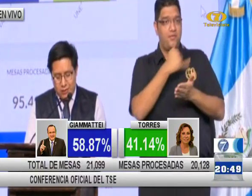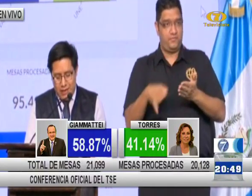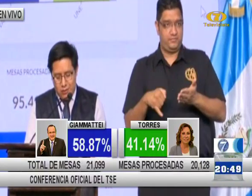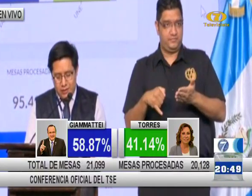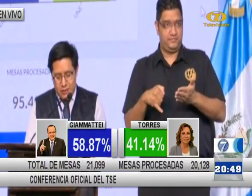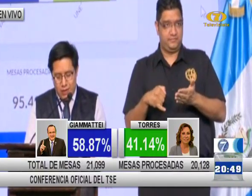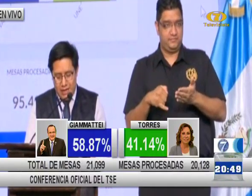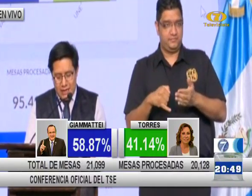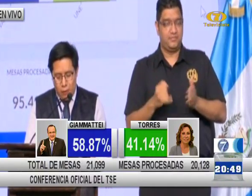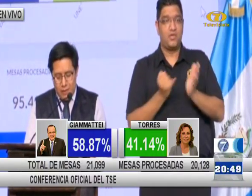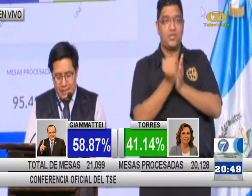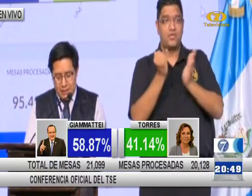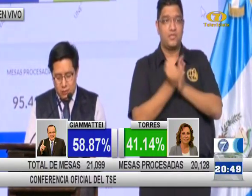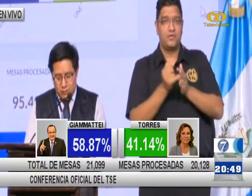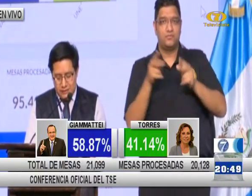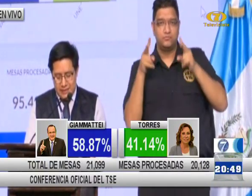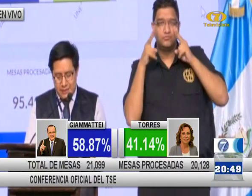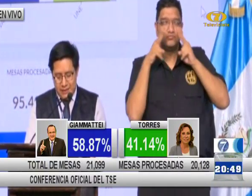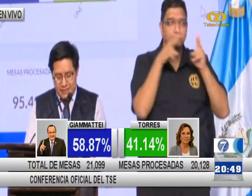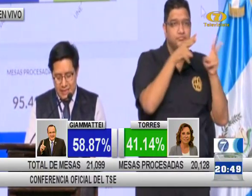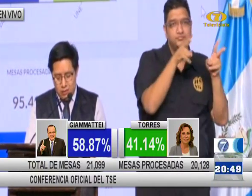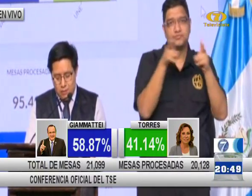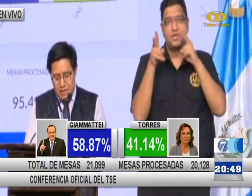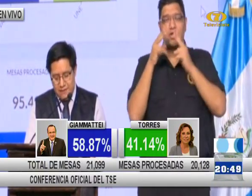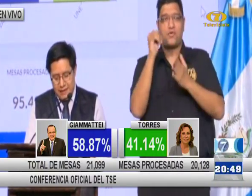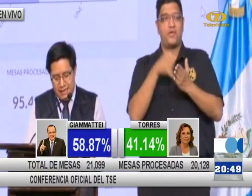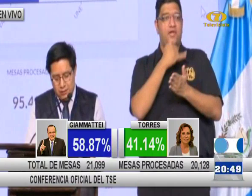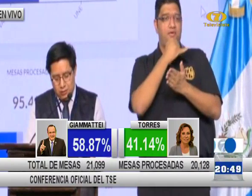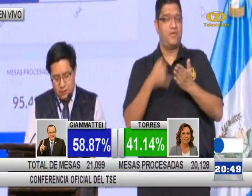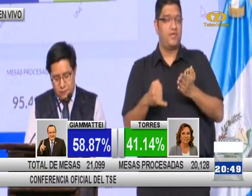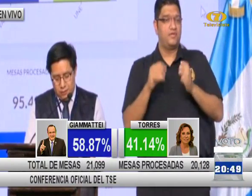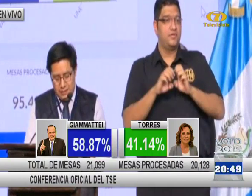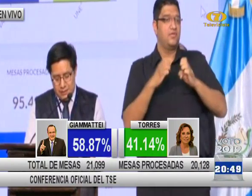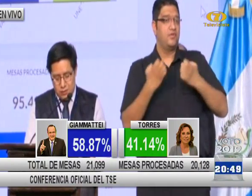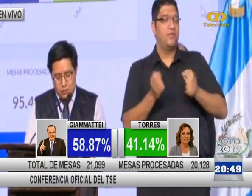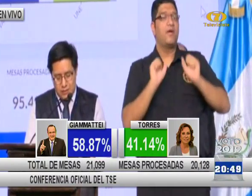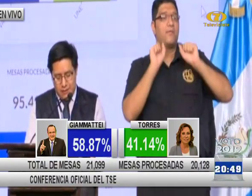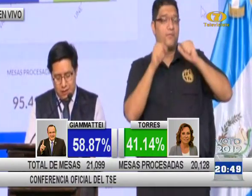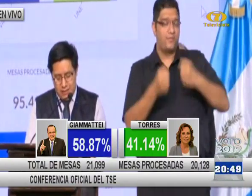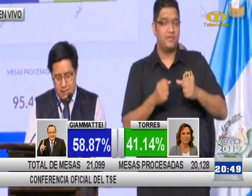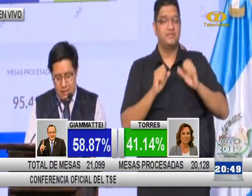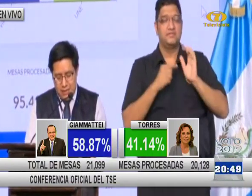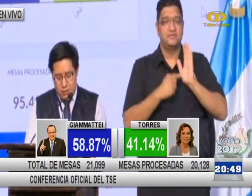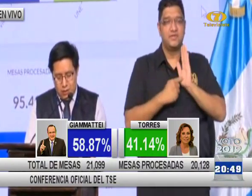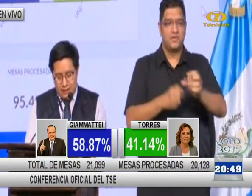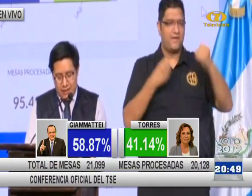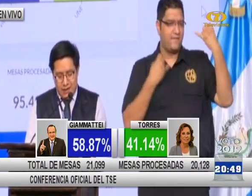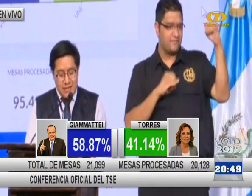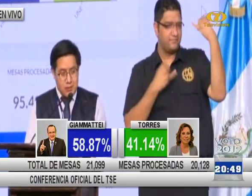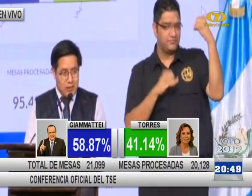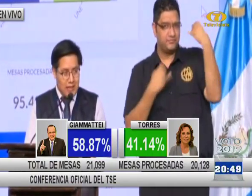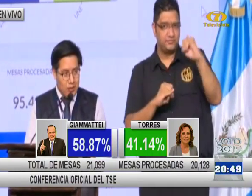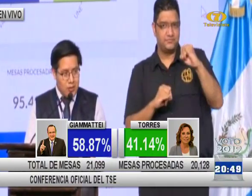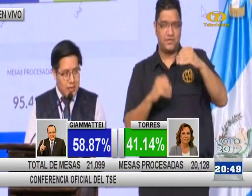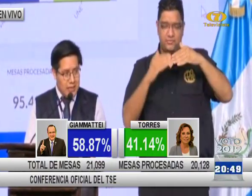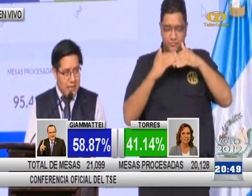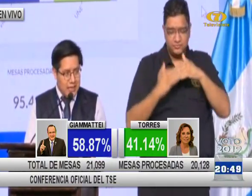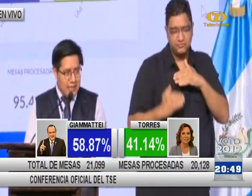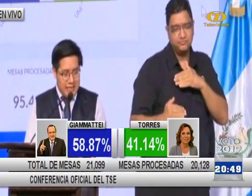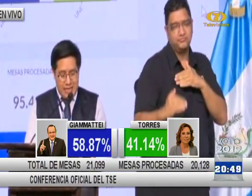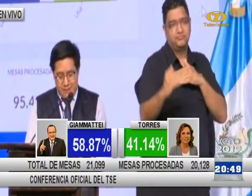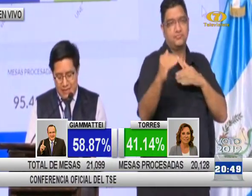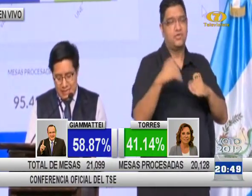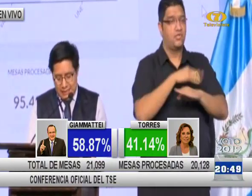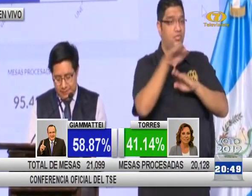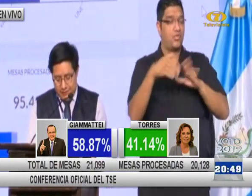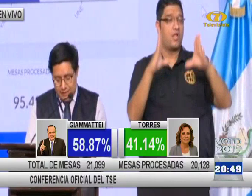Mirador Electoral continuará recopilando, sistematizando y verificando los informes de sus observadores durante el resto de la noche y